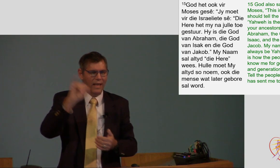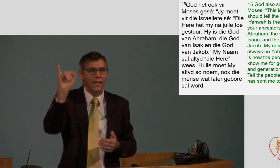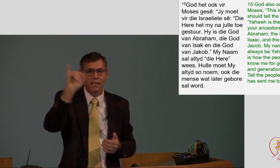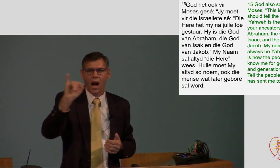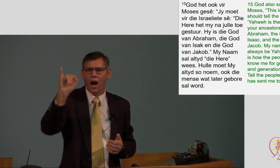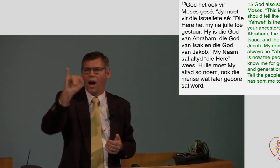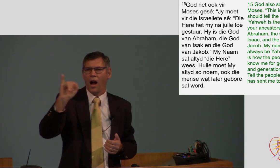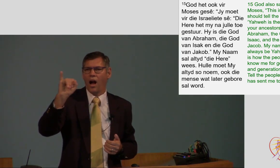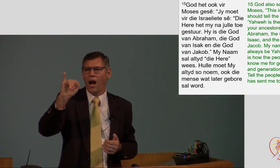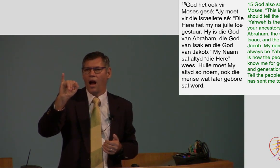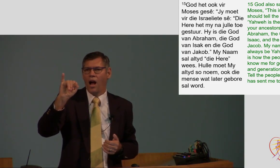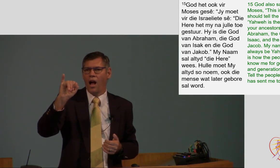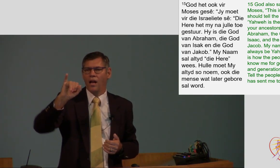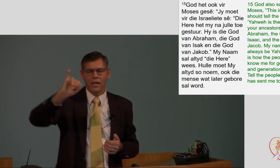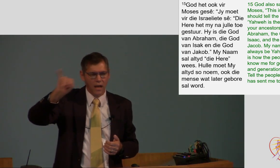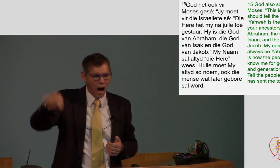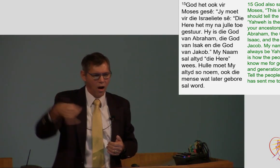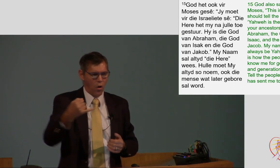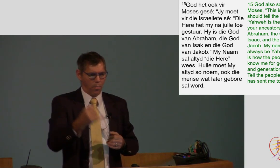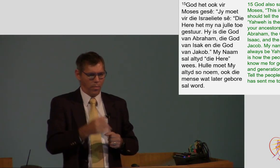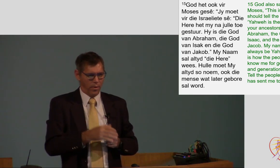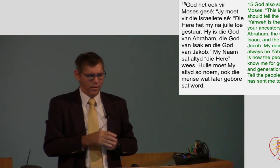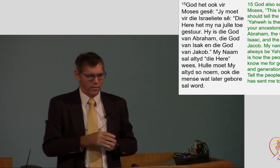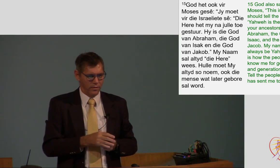Isak, Jakob.